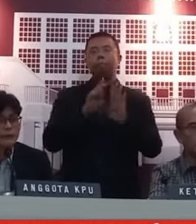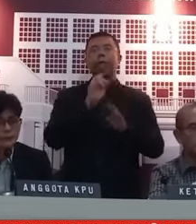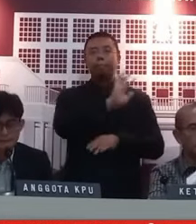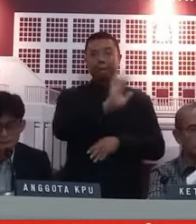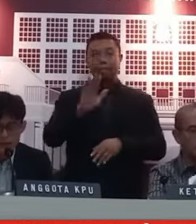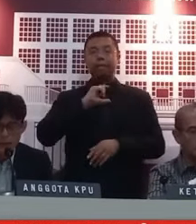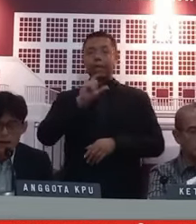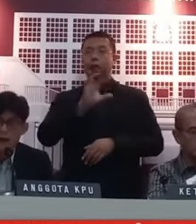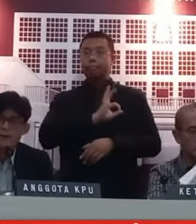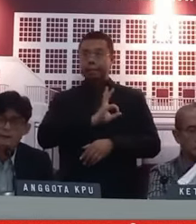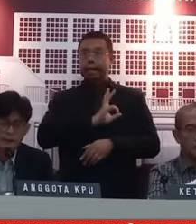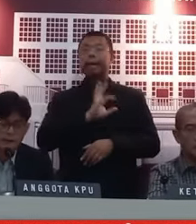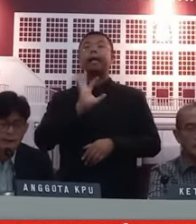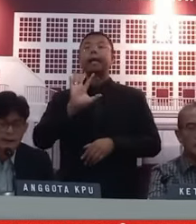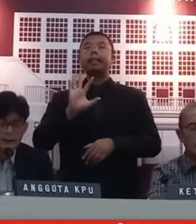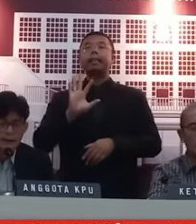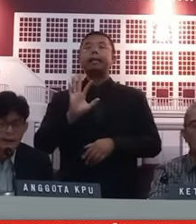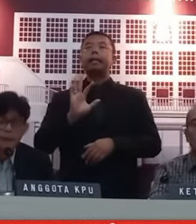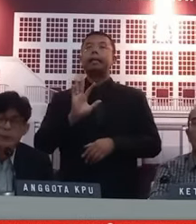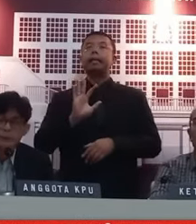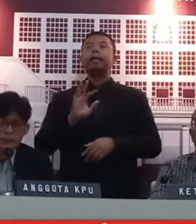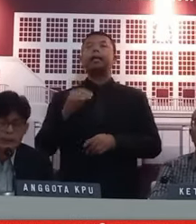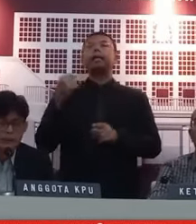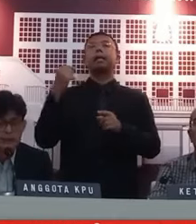calon presiden akan